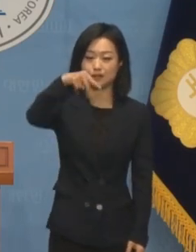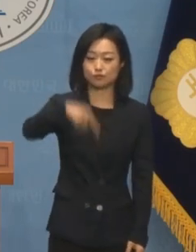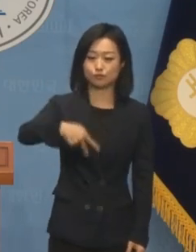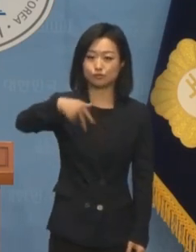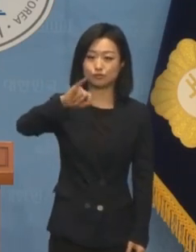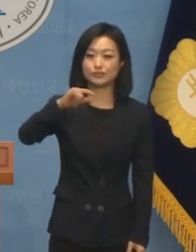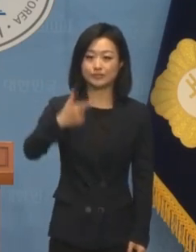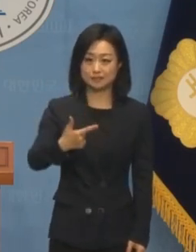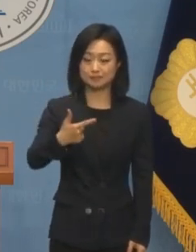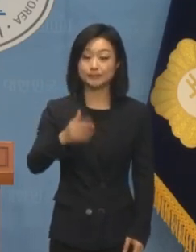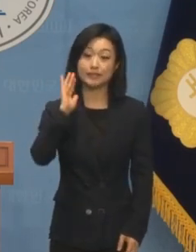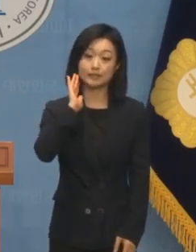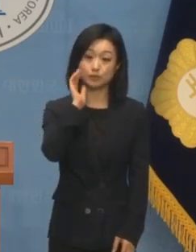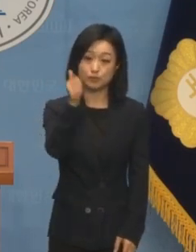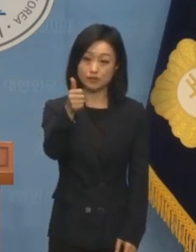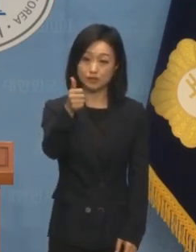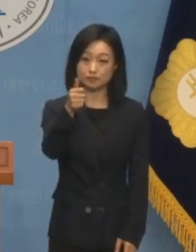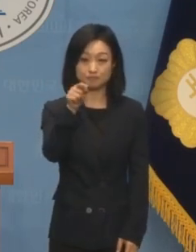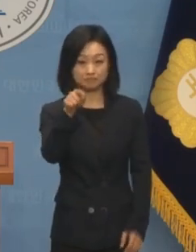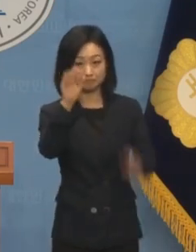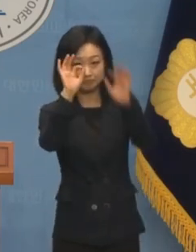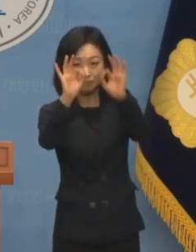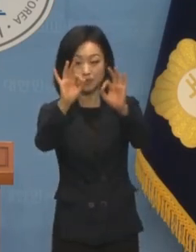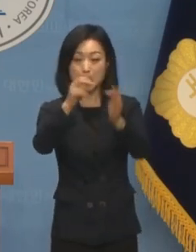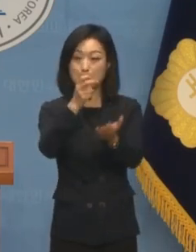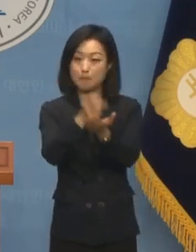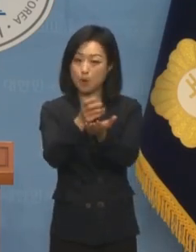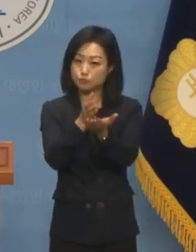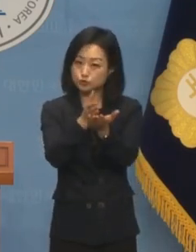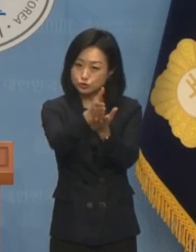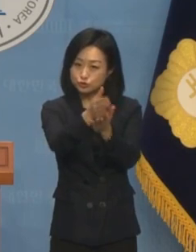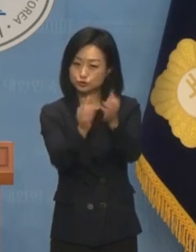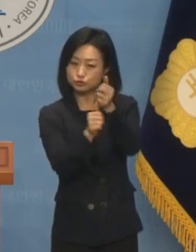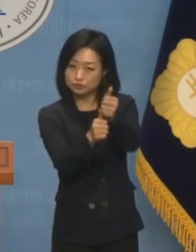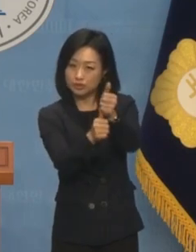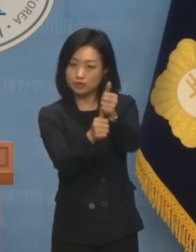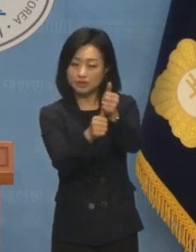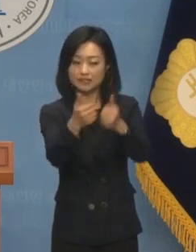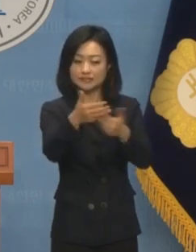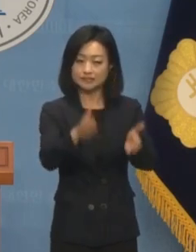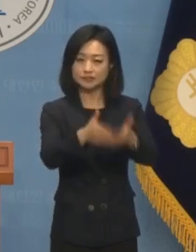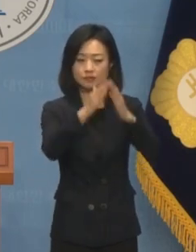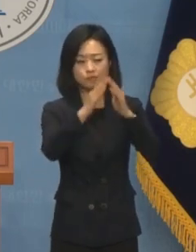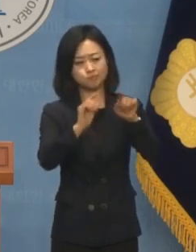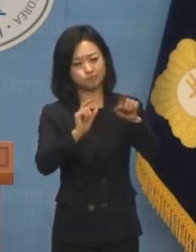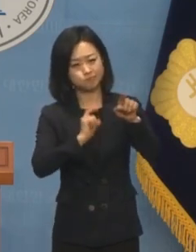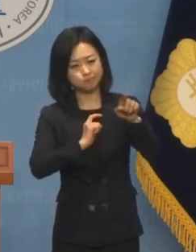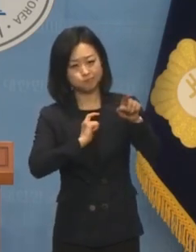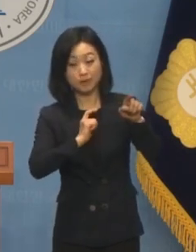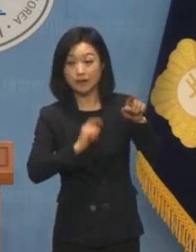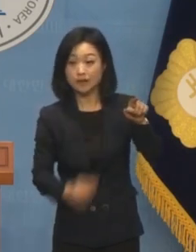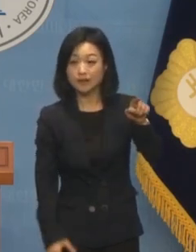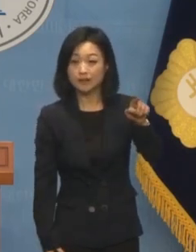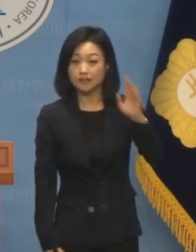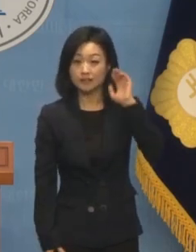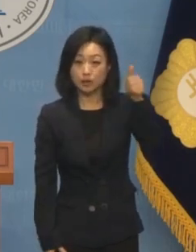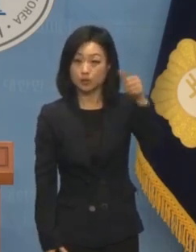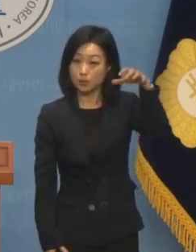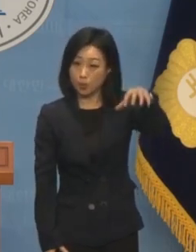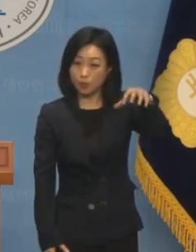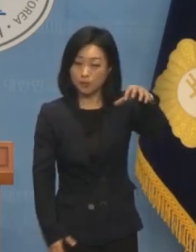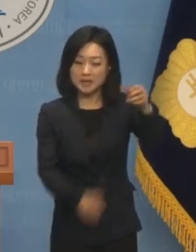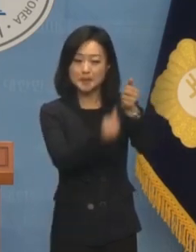있니다 대통령실이 법률 수석을 두려는 의도가 의심스럽다 대통령실이 법률